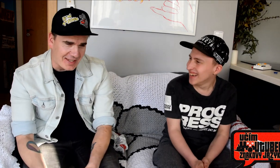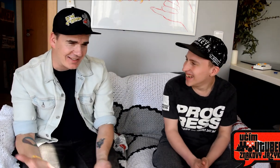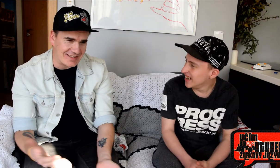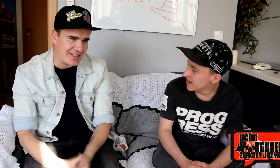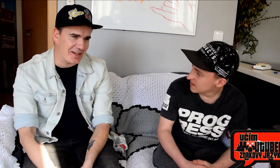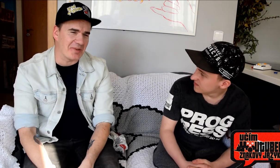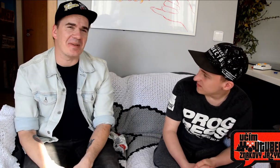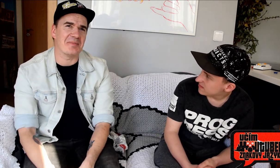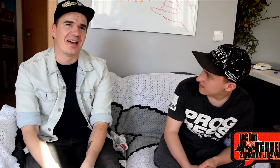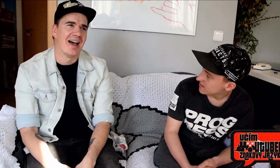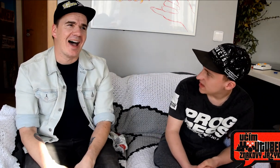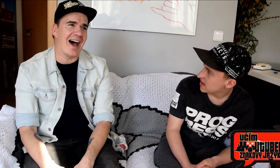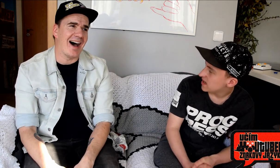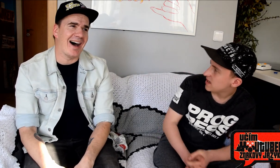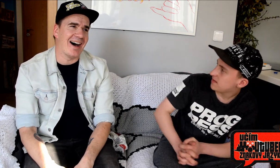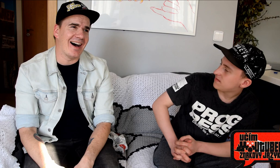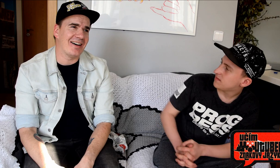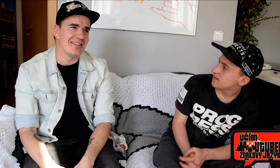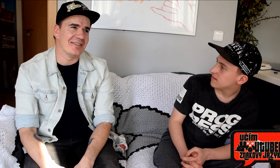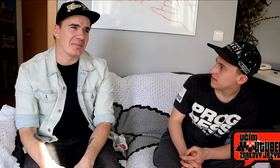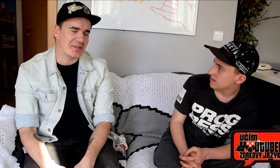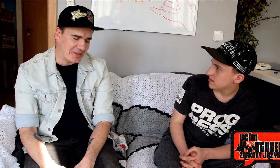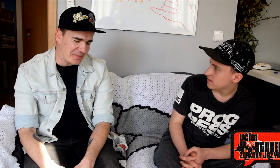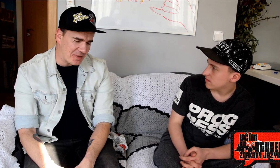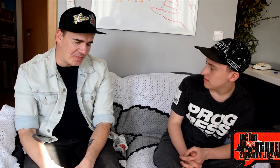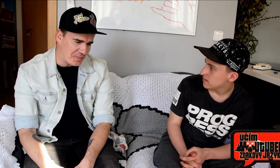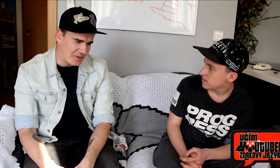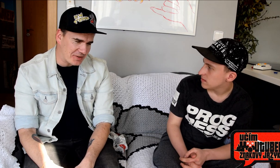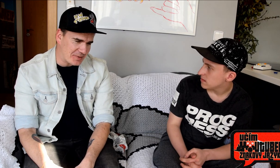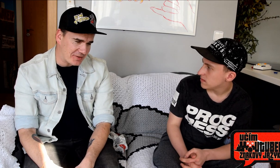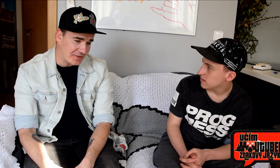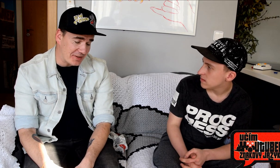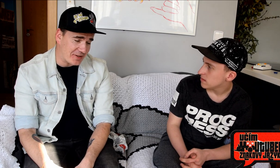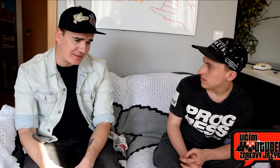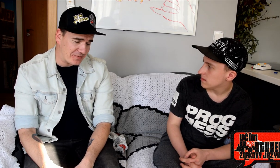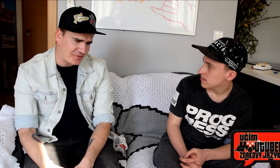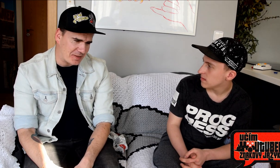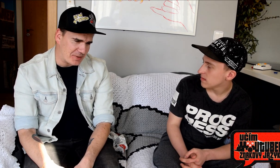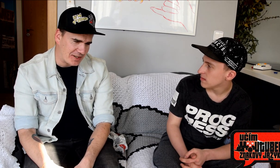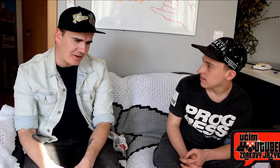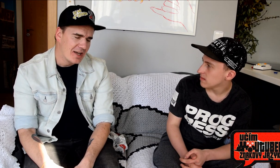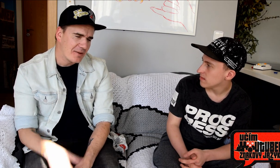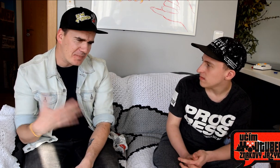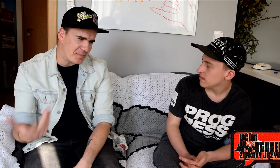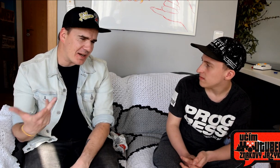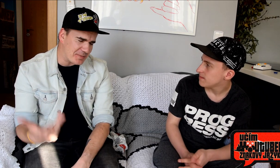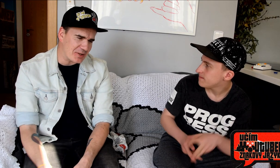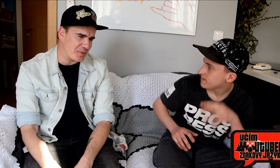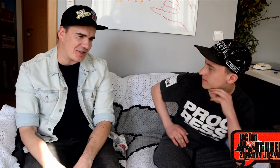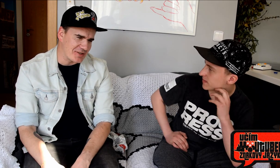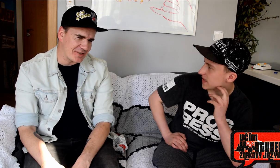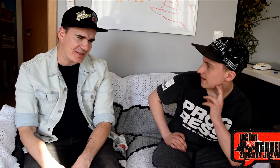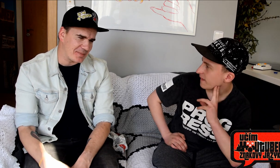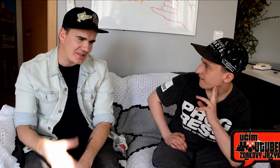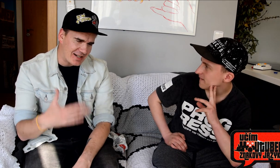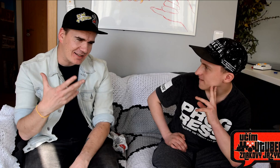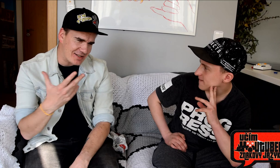Nic jiného neumím. A proto jsme tě oslovili. Fakt mě to jako, mile mě to potěšilo, že jsem si říkal, že